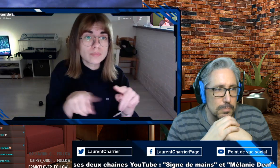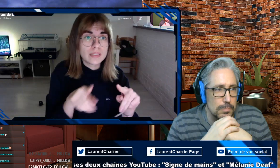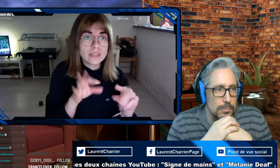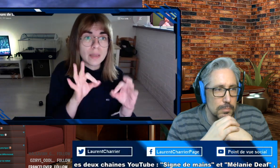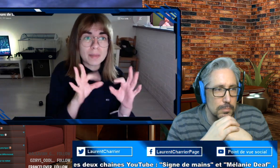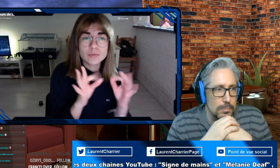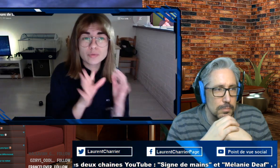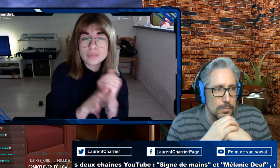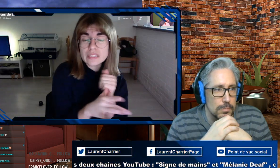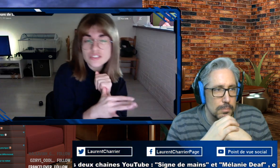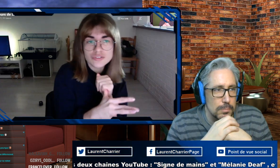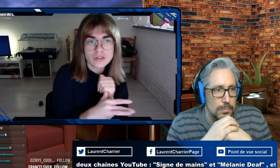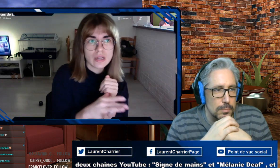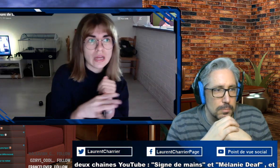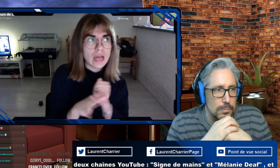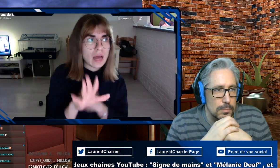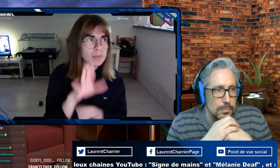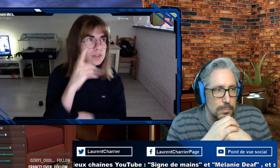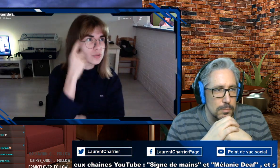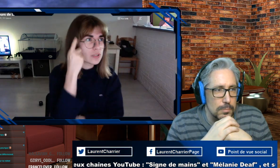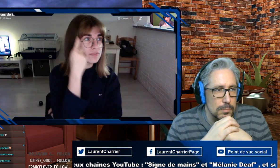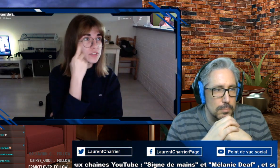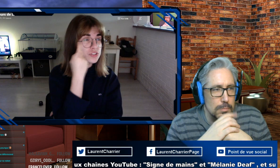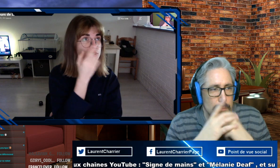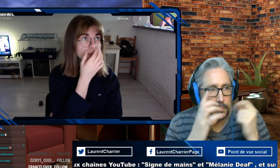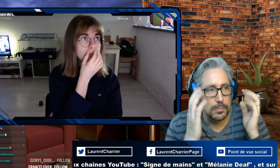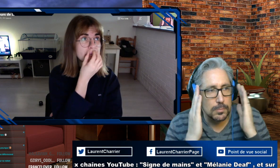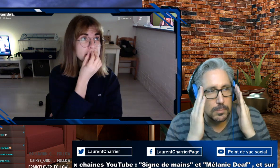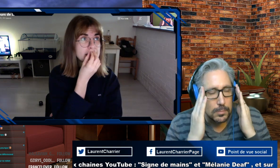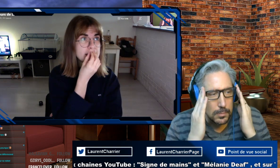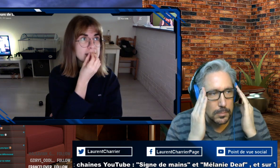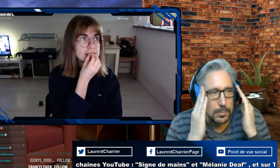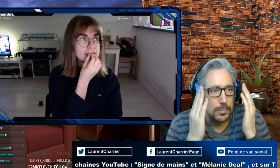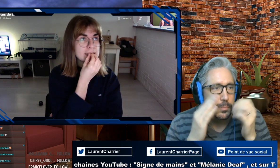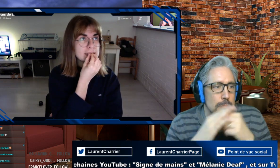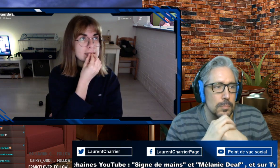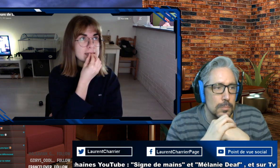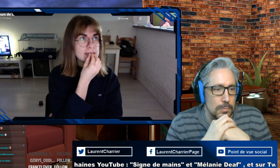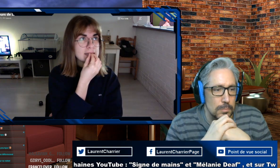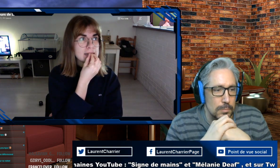choses, mais il n'y a pas de triche. Après, je réfléchis, mais